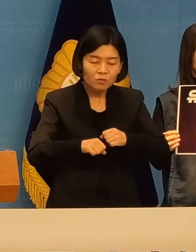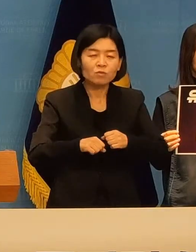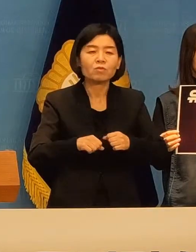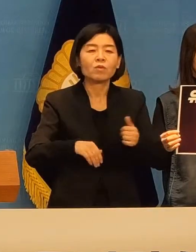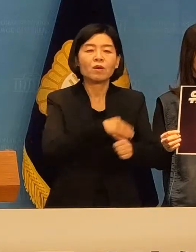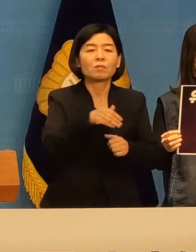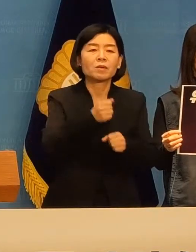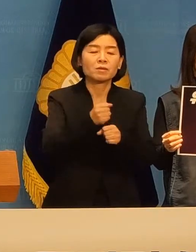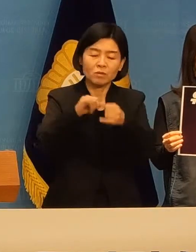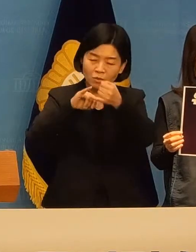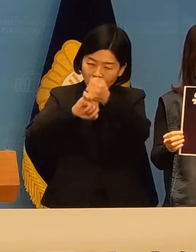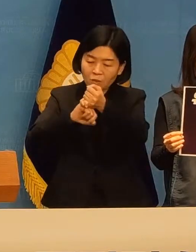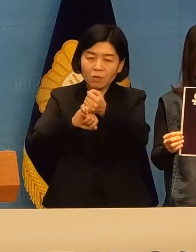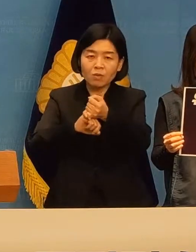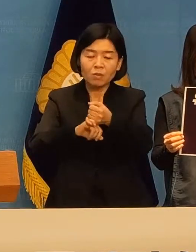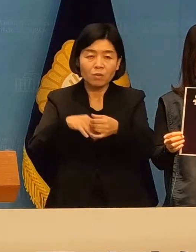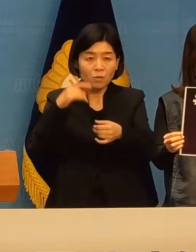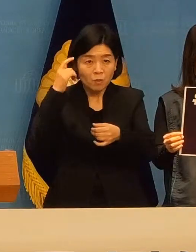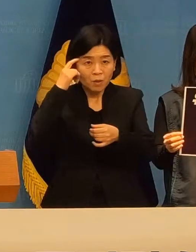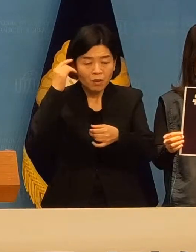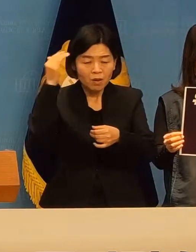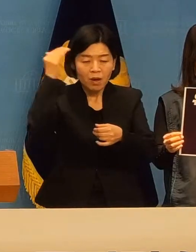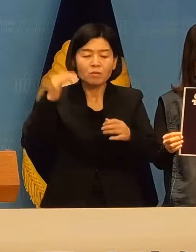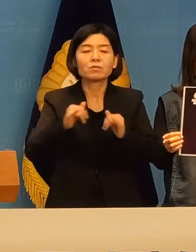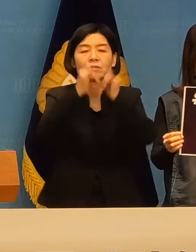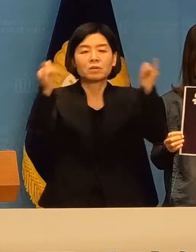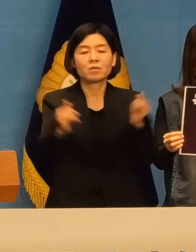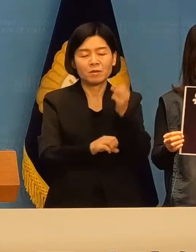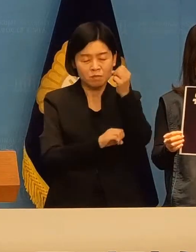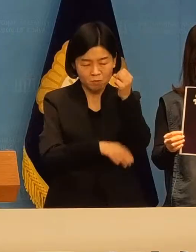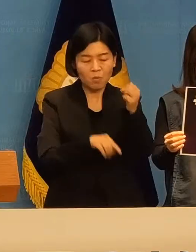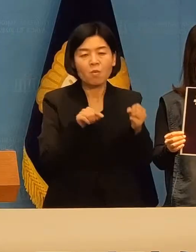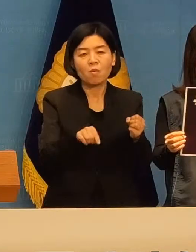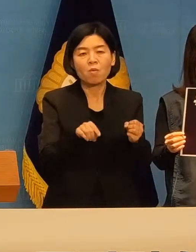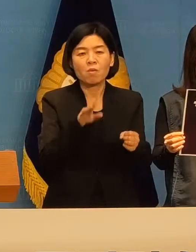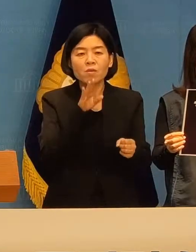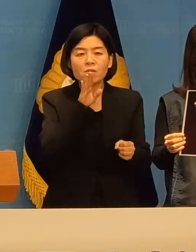한국 사회의 근간이기 때문입니다. 감사합니다.